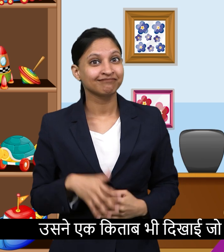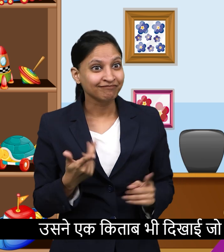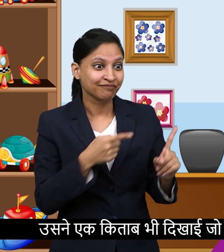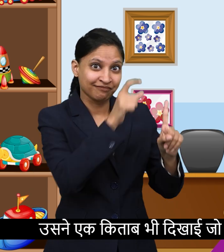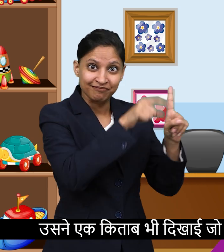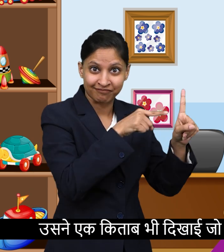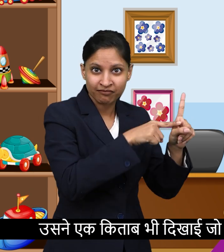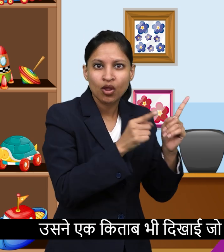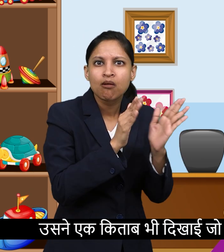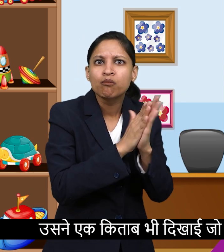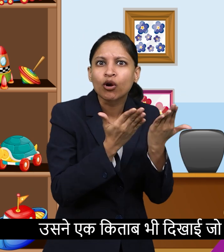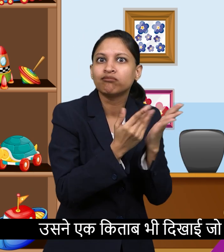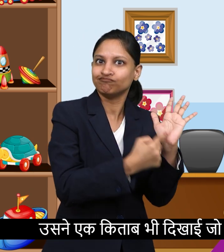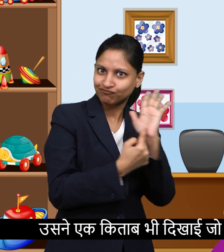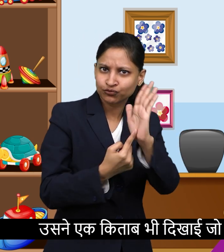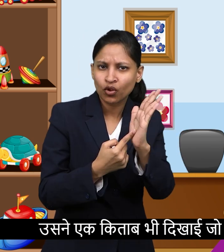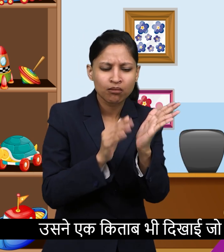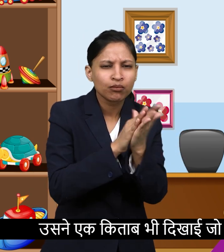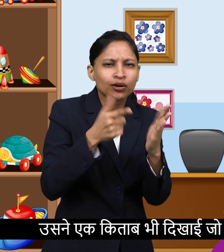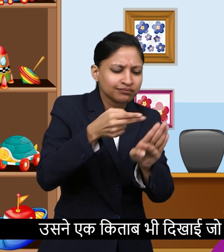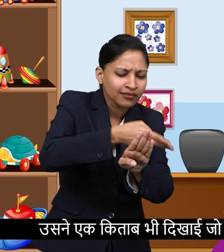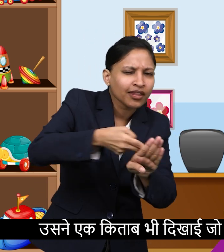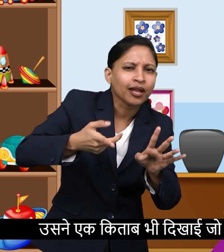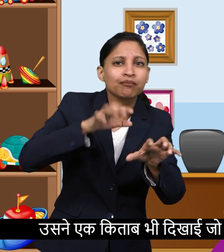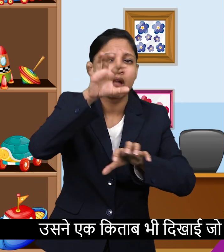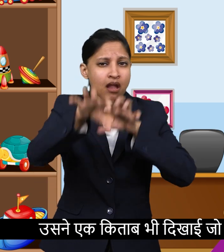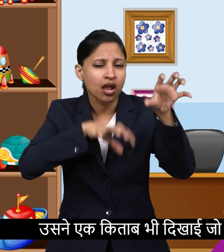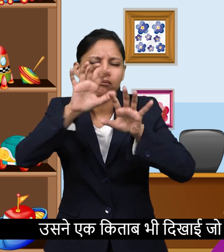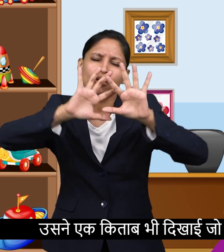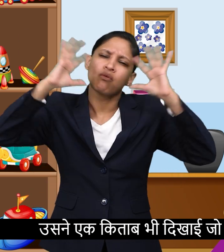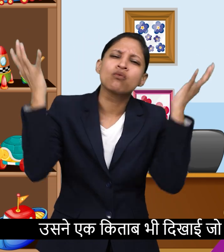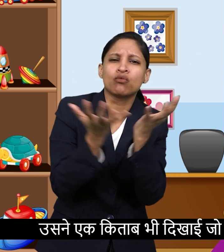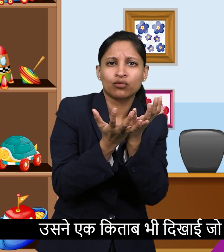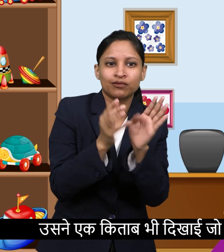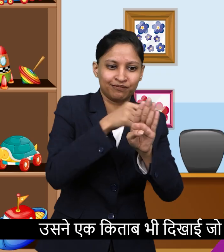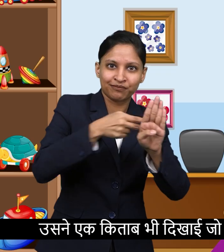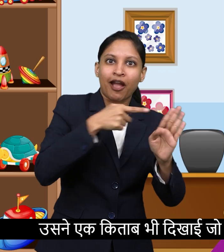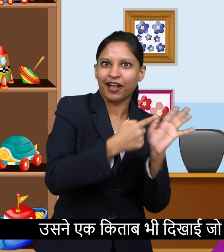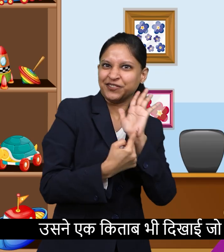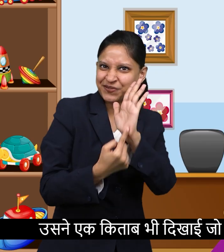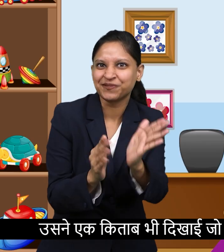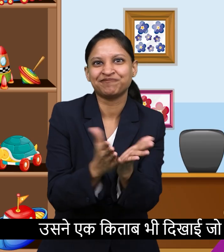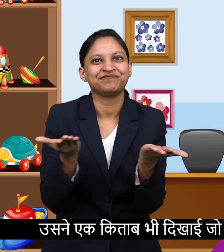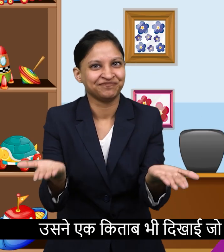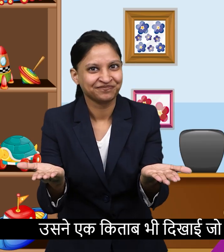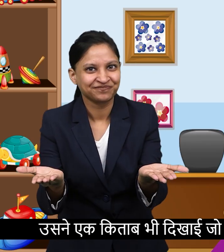उसने एक किताब भी दिखाई जो उसने वहां से खरीदी थी, जिसका नाम एनिमल वर्ल्ड था।